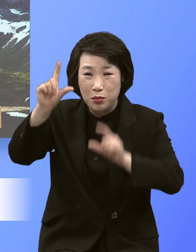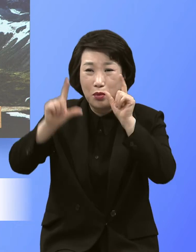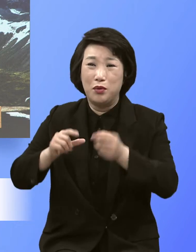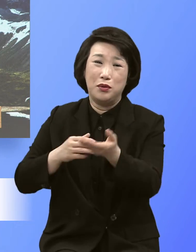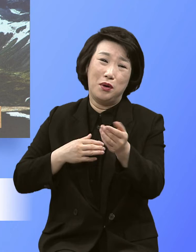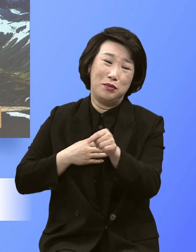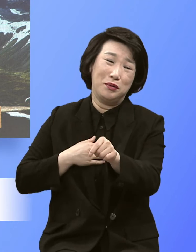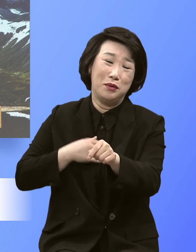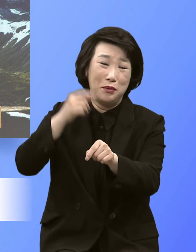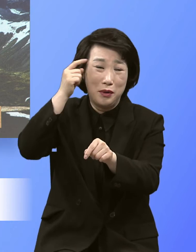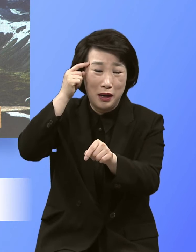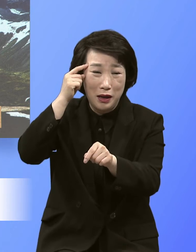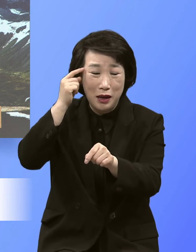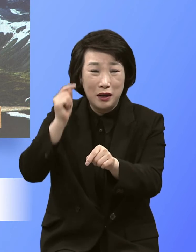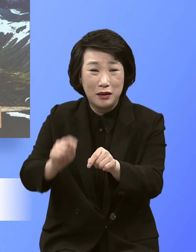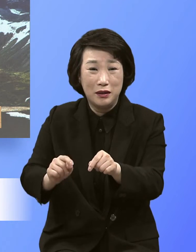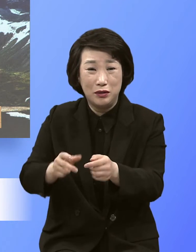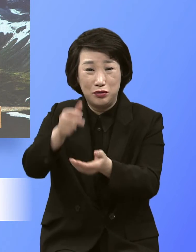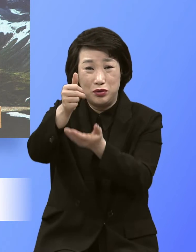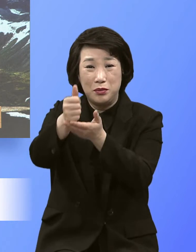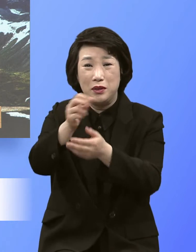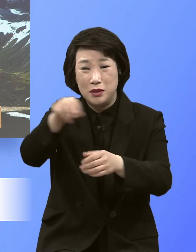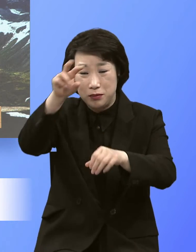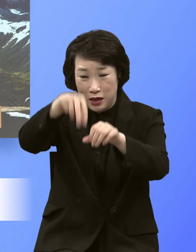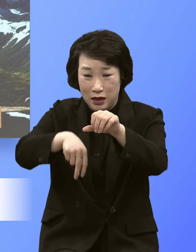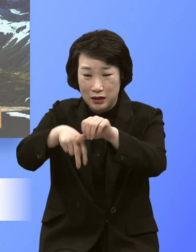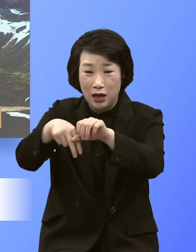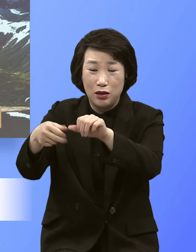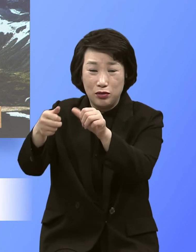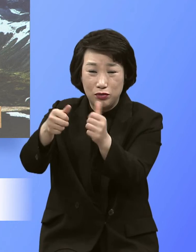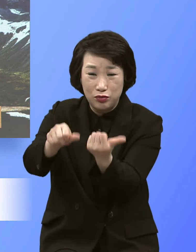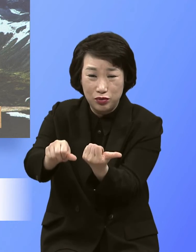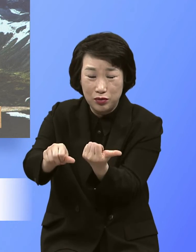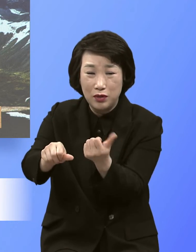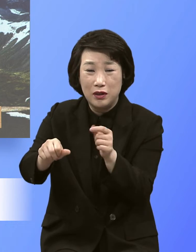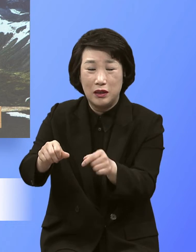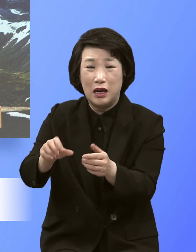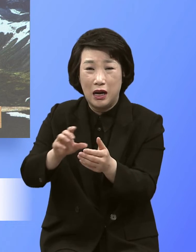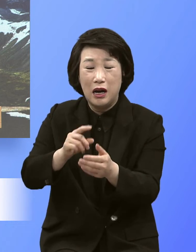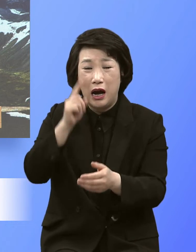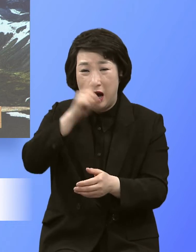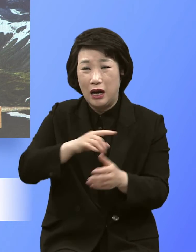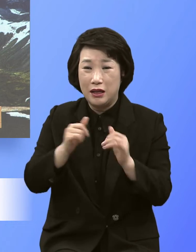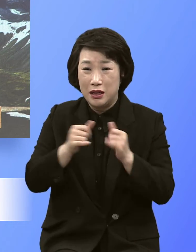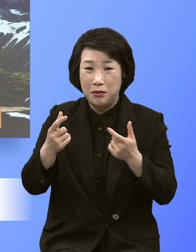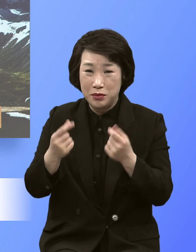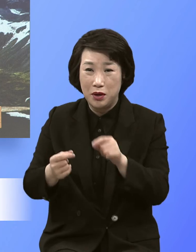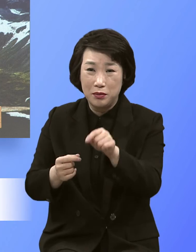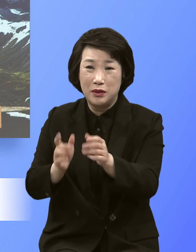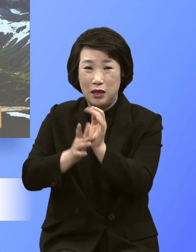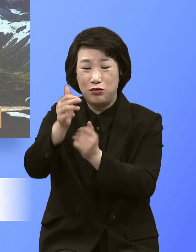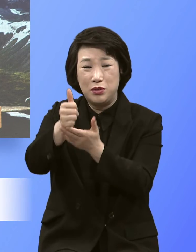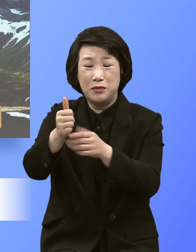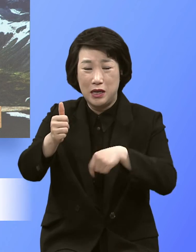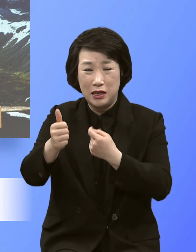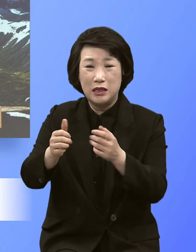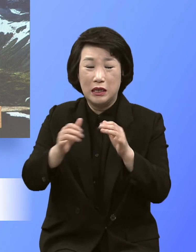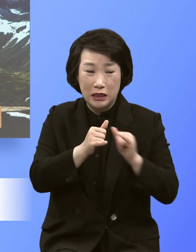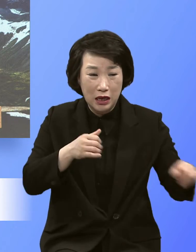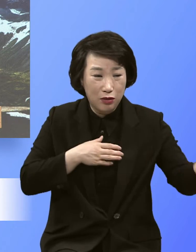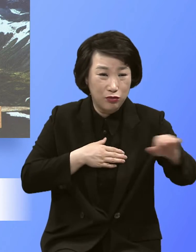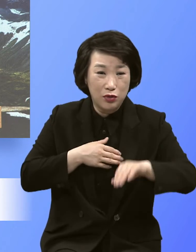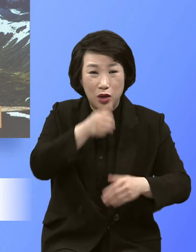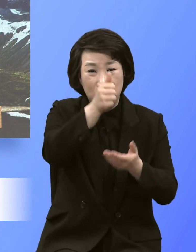어떻게 주님은 이렇게 십자가에 죽을 수밖에 없는 행악자처럼 자기 자신을 인류의